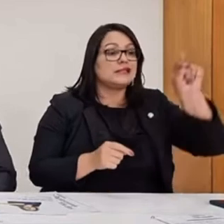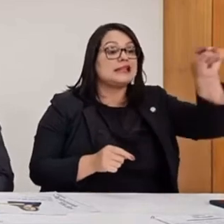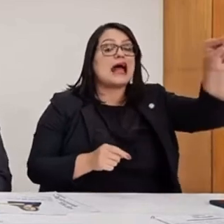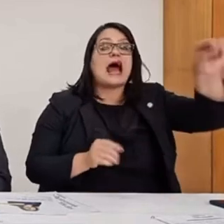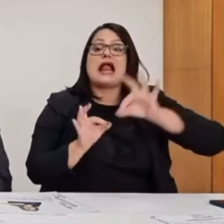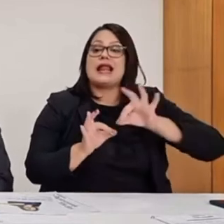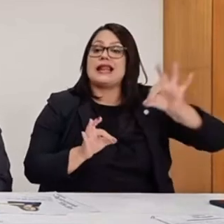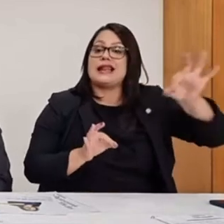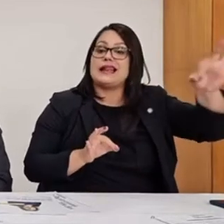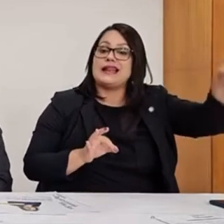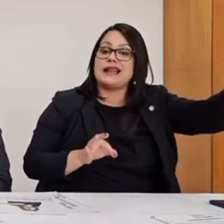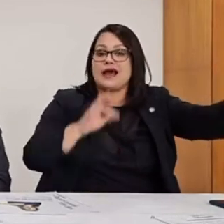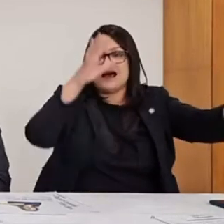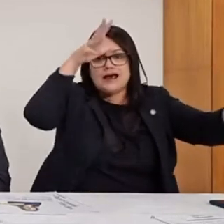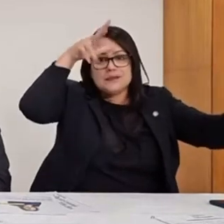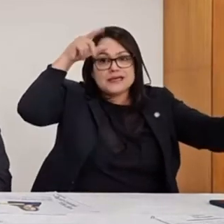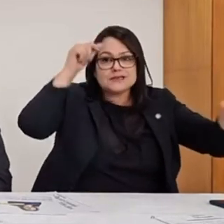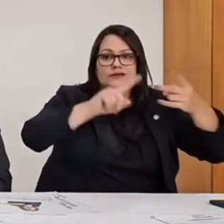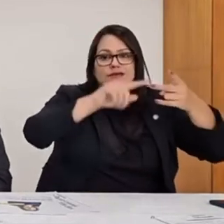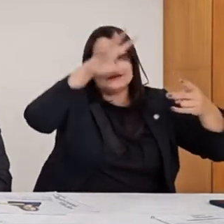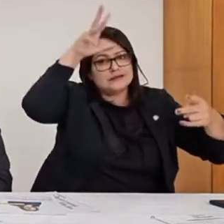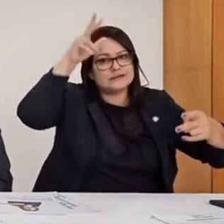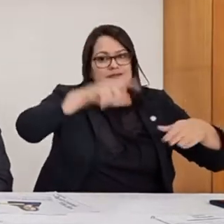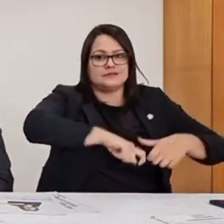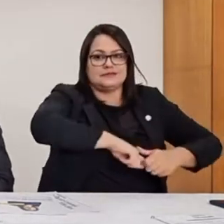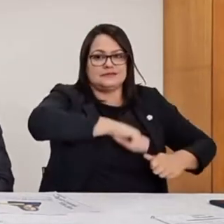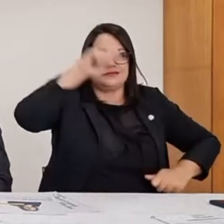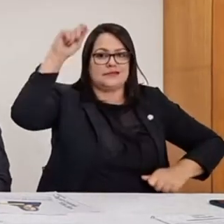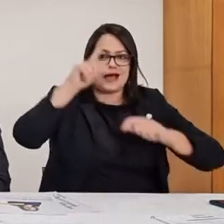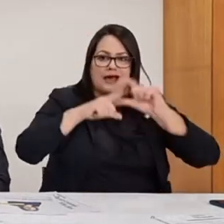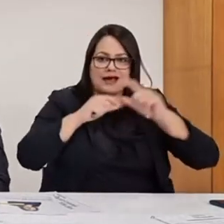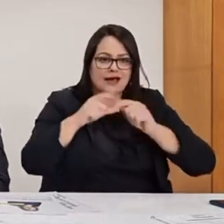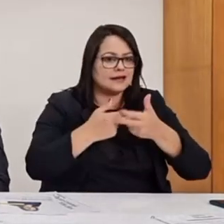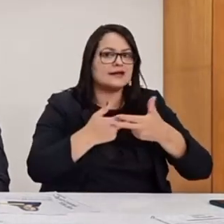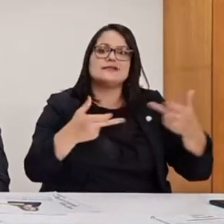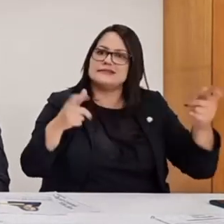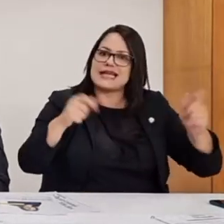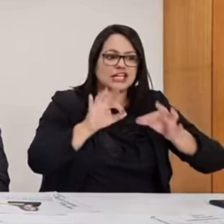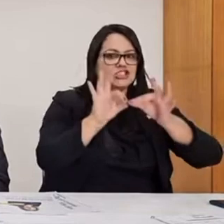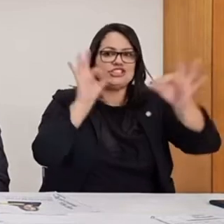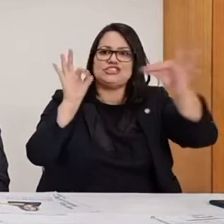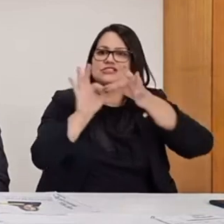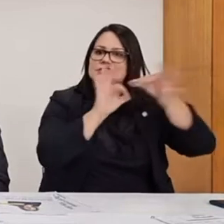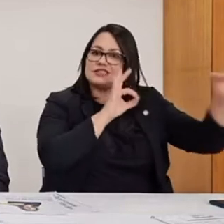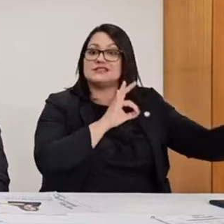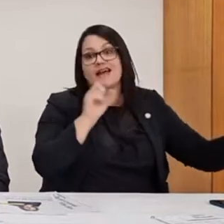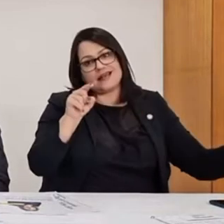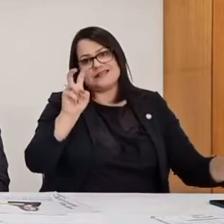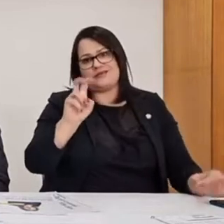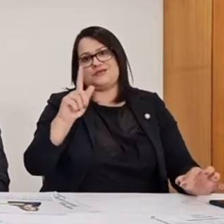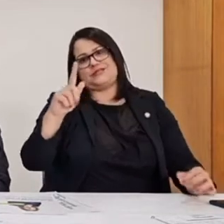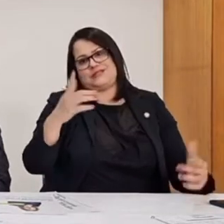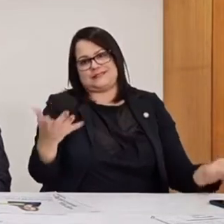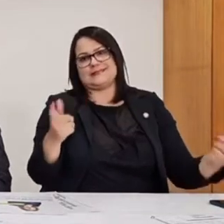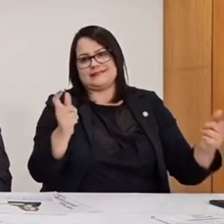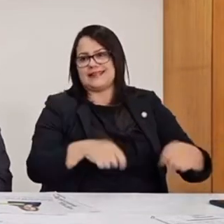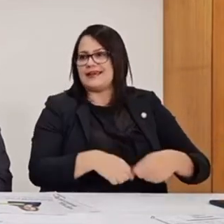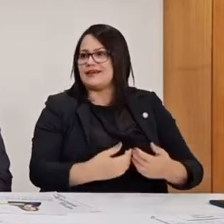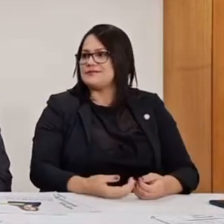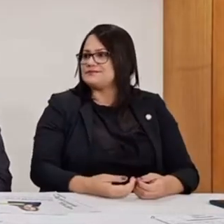estado do Amazonas, do estado do Acre, do estado do Rio Grande do Norte. Isso aí tudo vai ser com 5G. Está aqui o